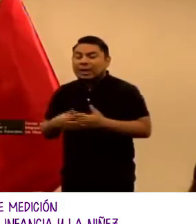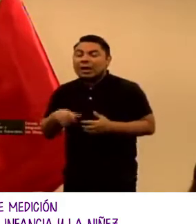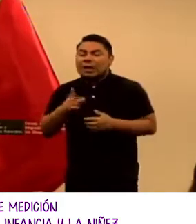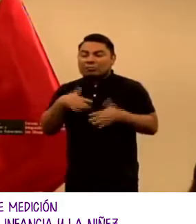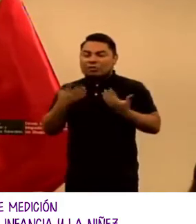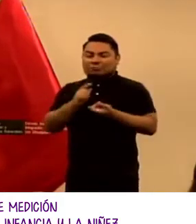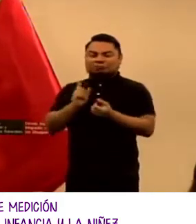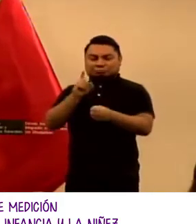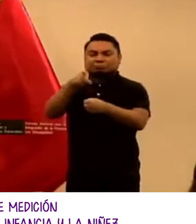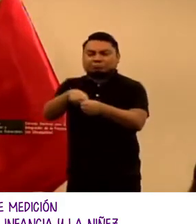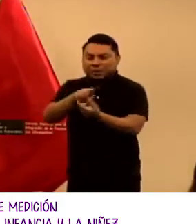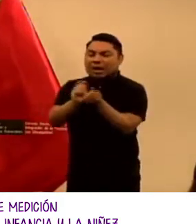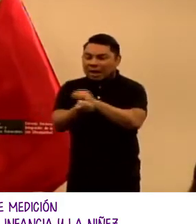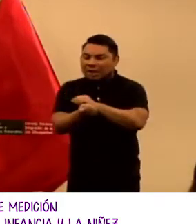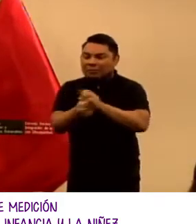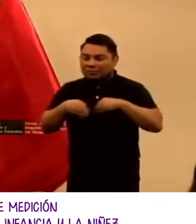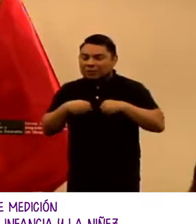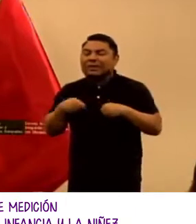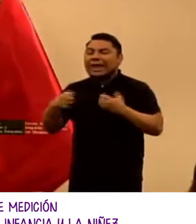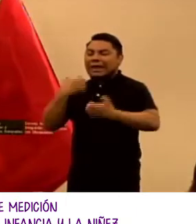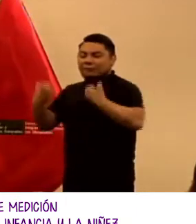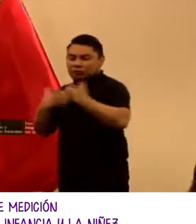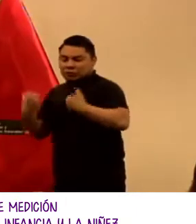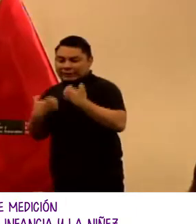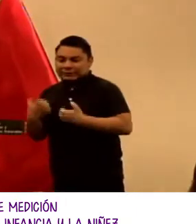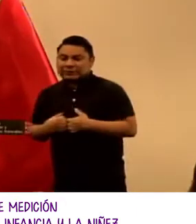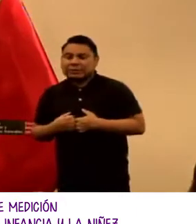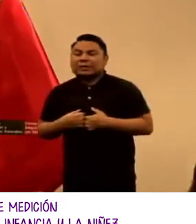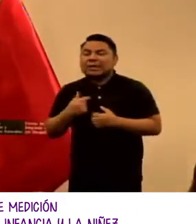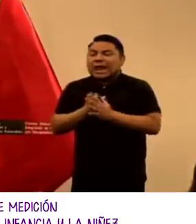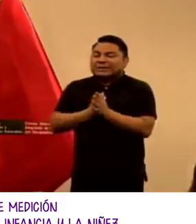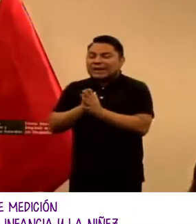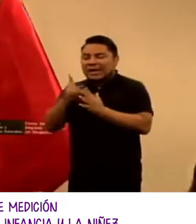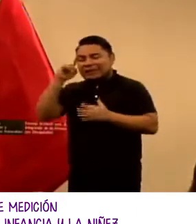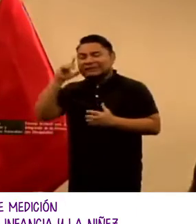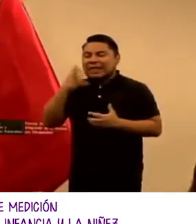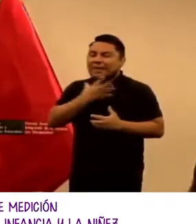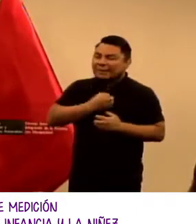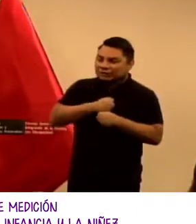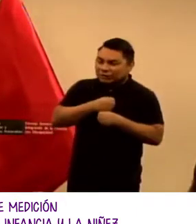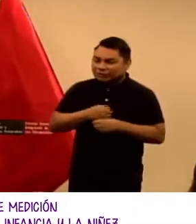adaptarse al cambio y emociones, en particular ansiedad y depresión.